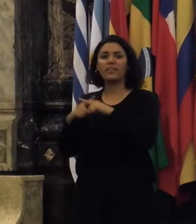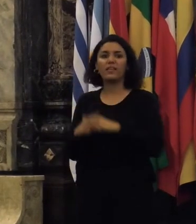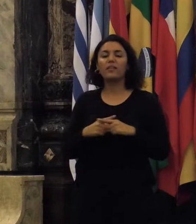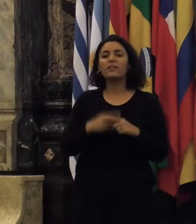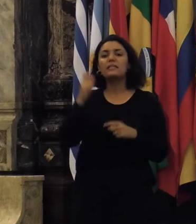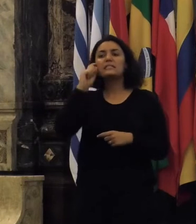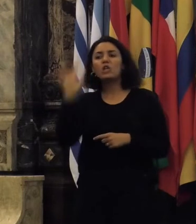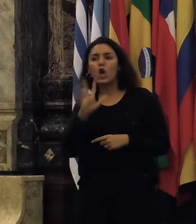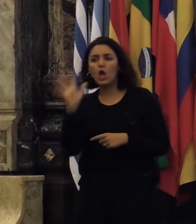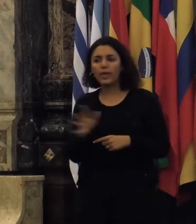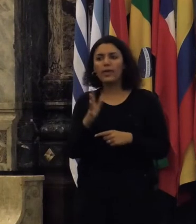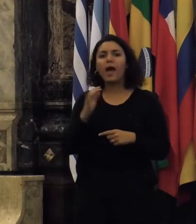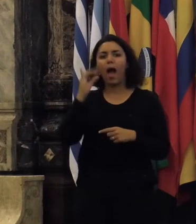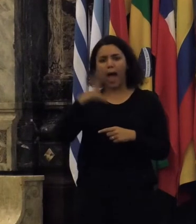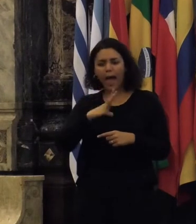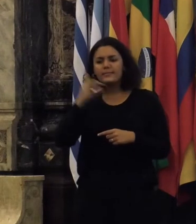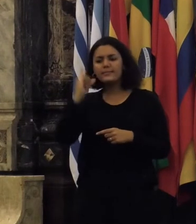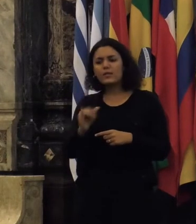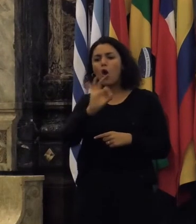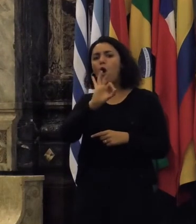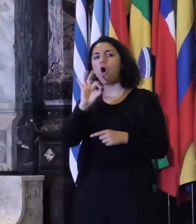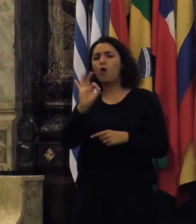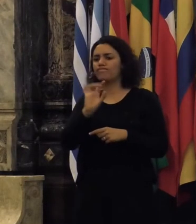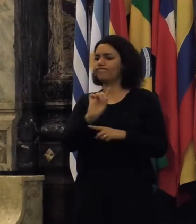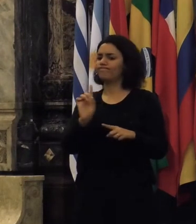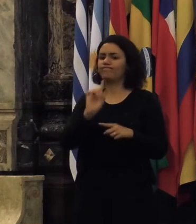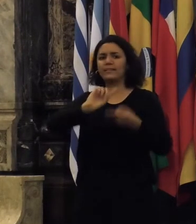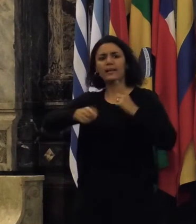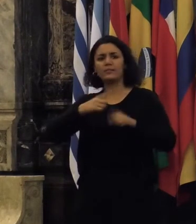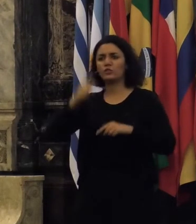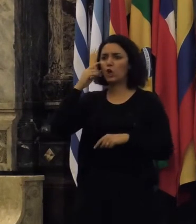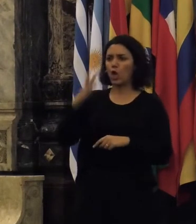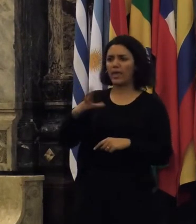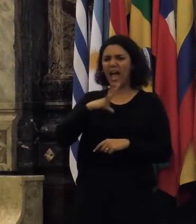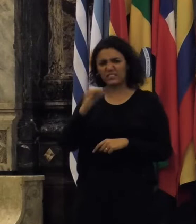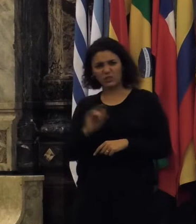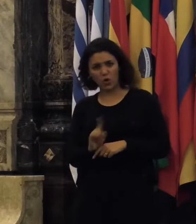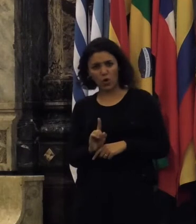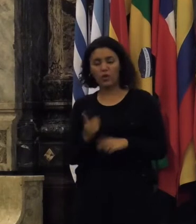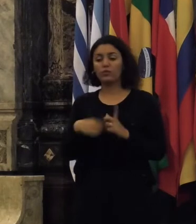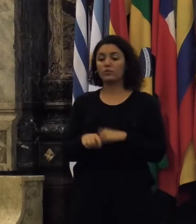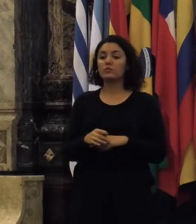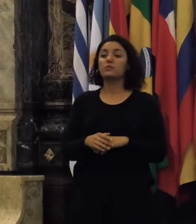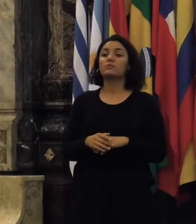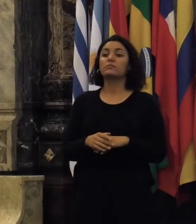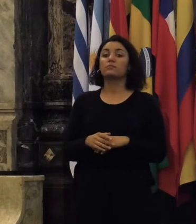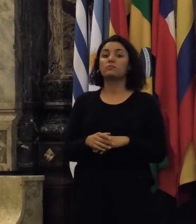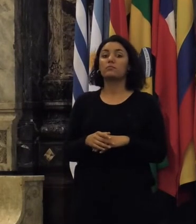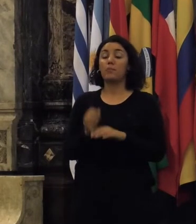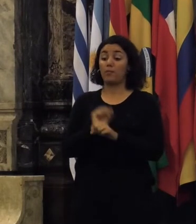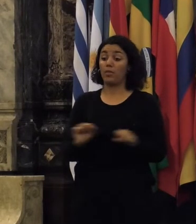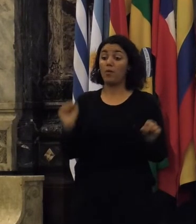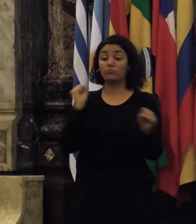no un nexo con la filosofía. Yo creo que no podemos, que tenemos que hacer el trabajo de